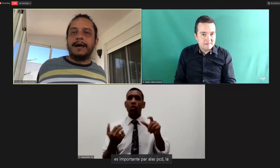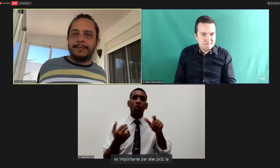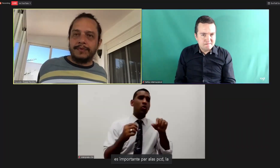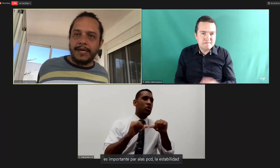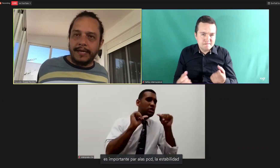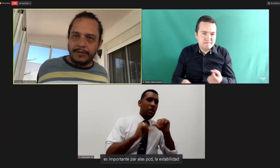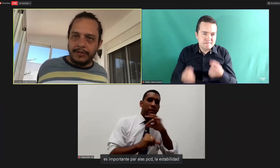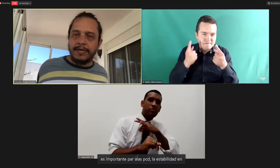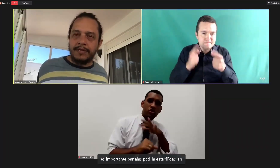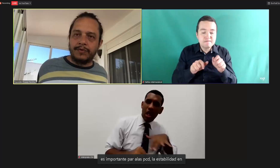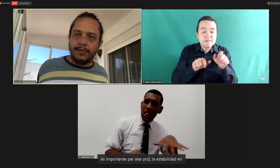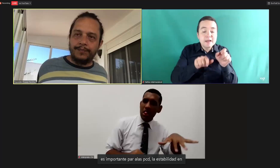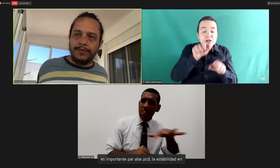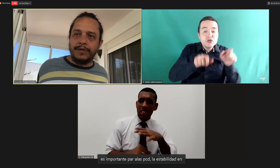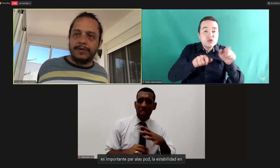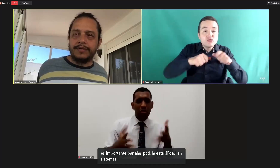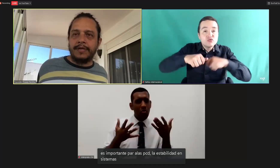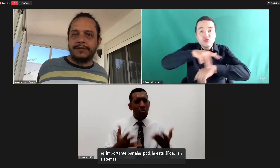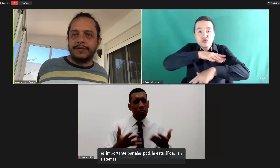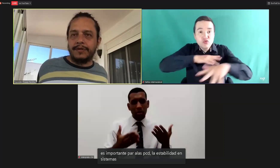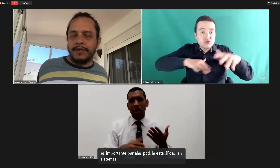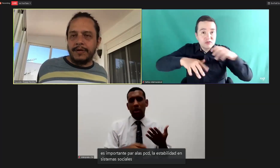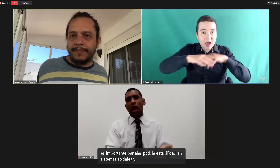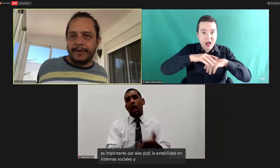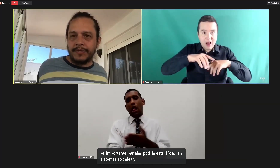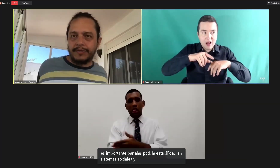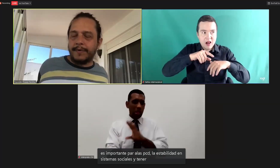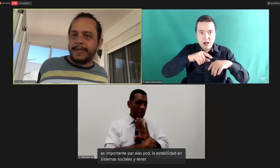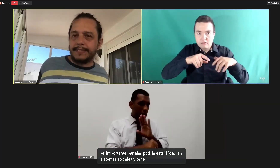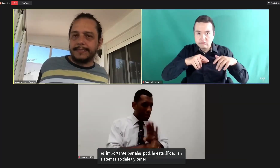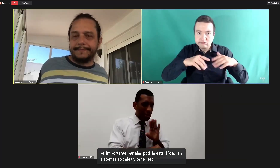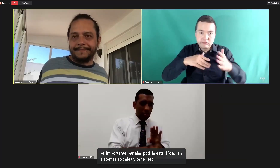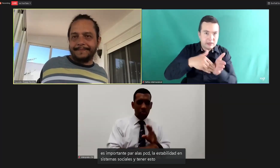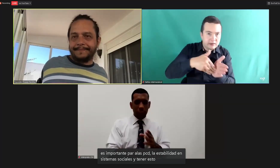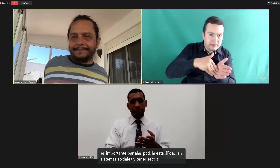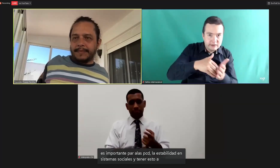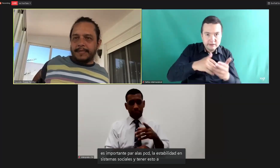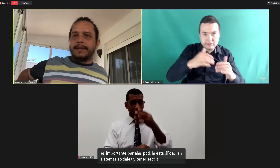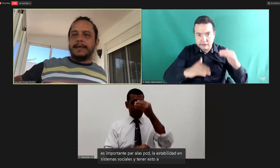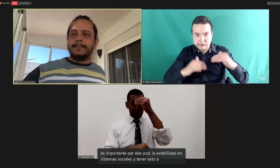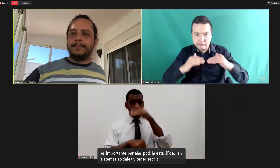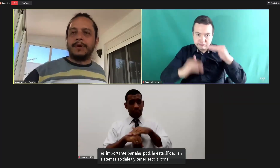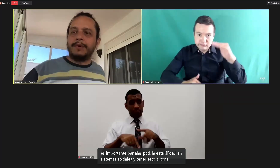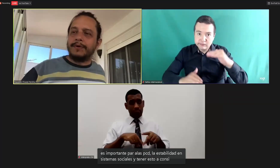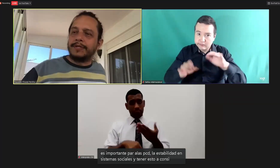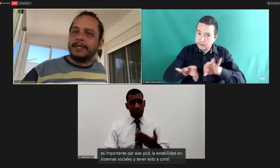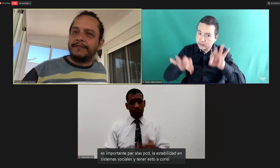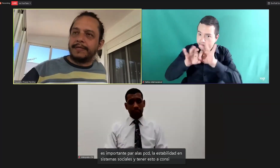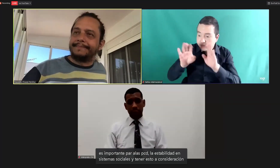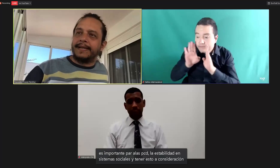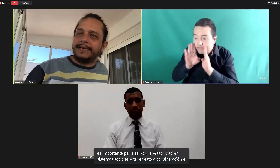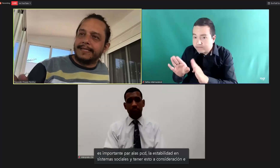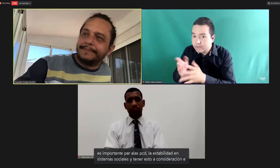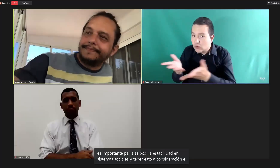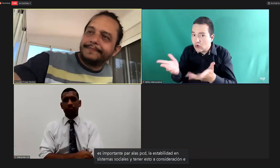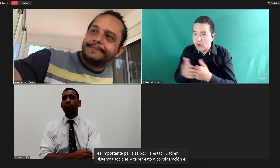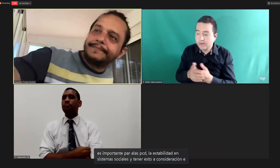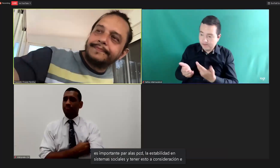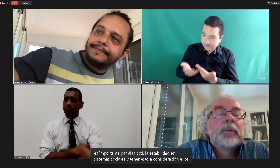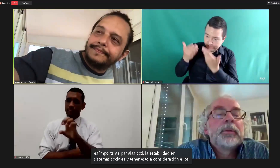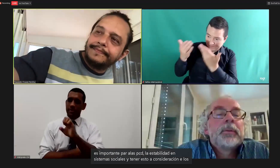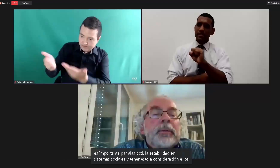sociales, apuntar a esto y tener esto muy en consideración en los próximos meses. Vuelvo a vos, Estefan.